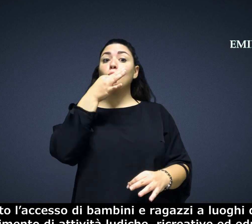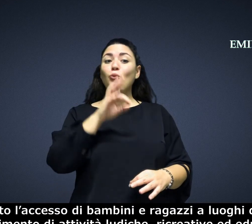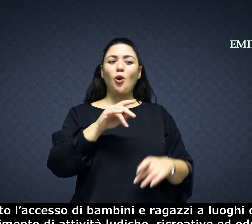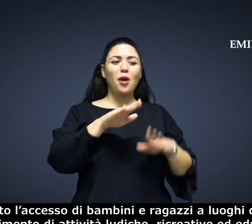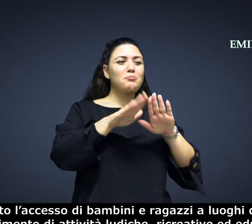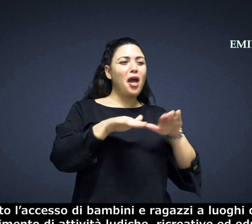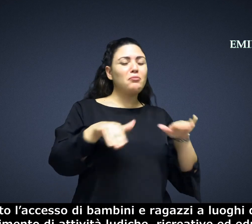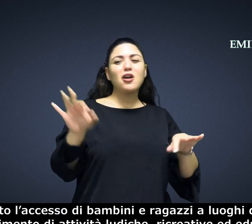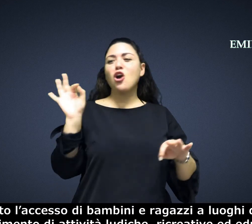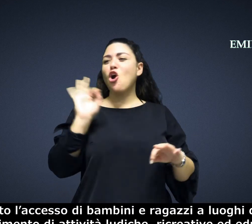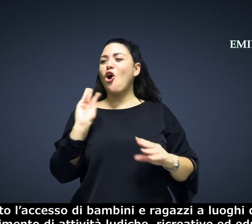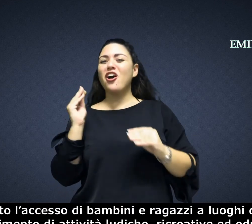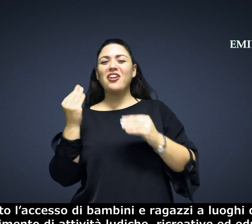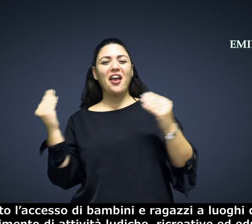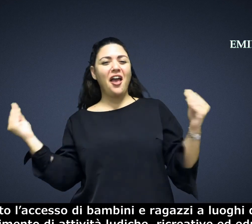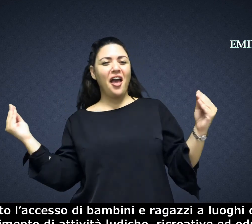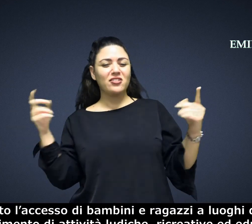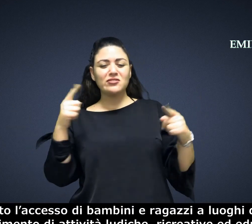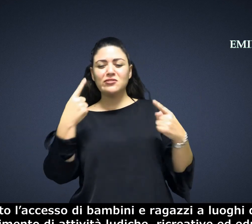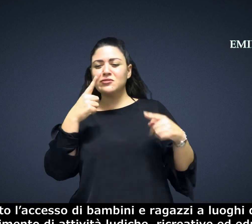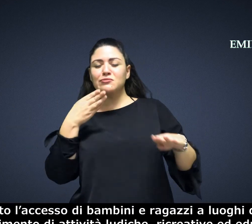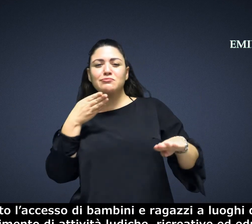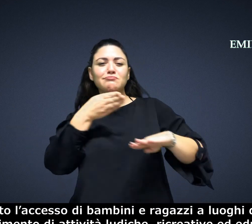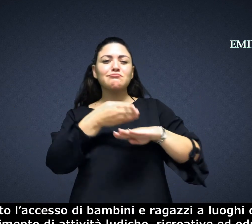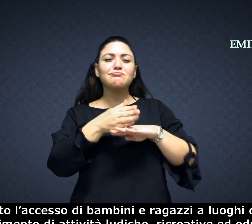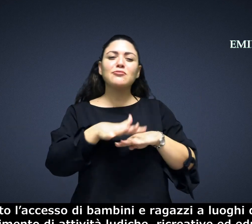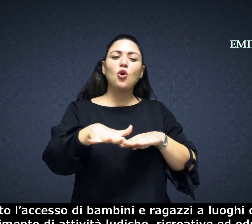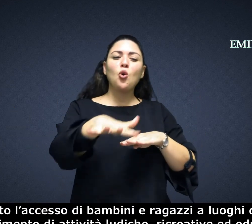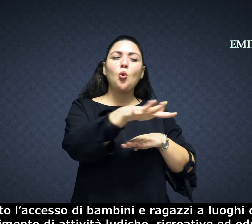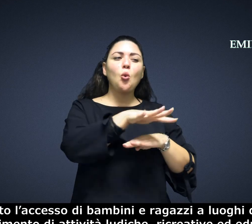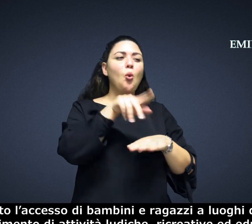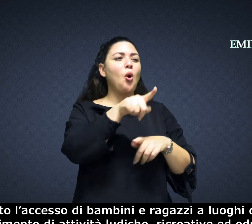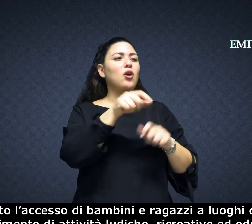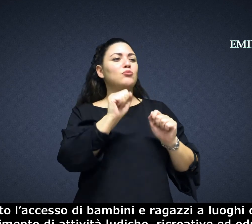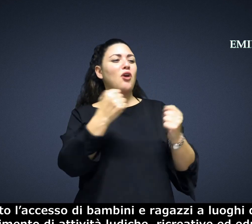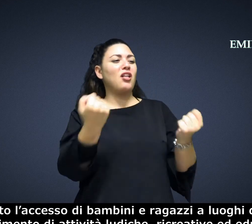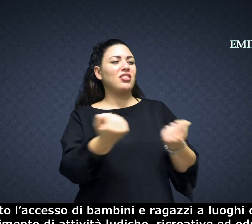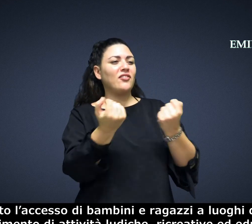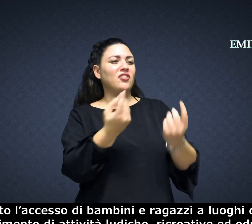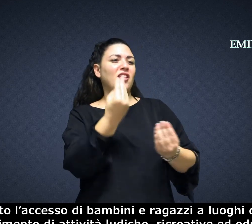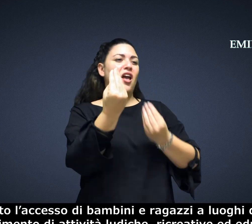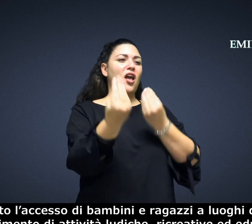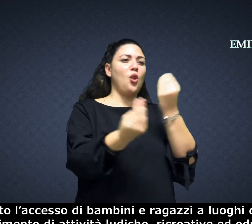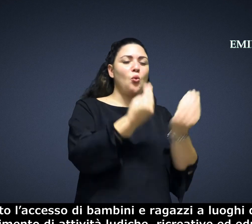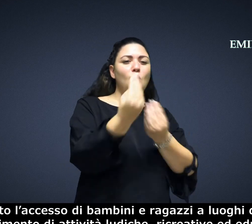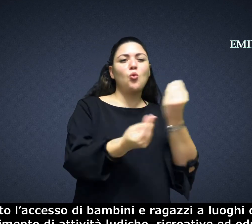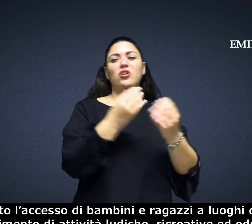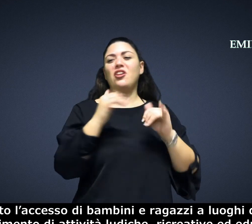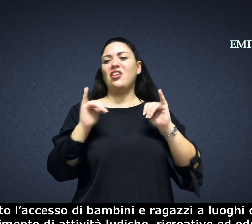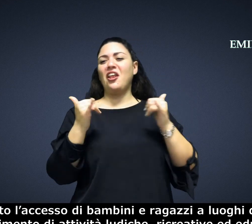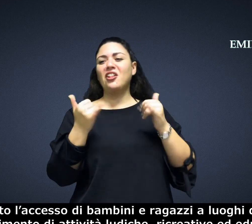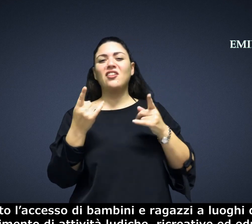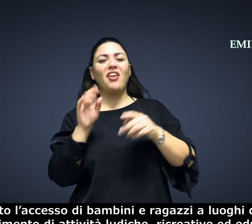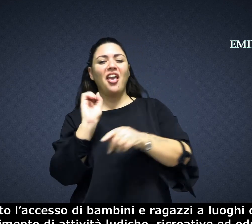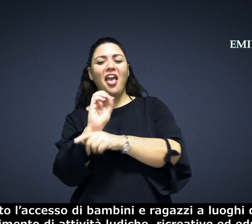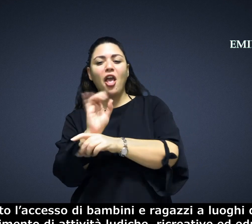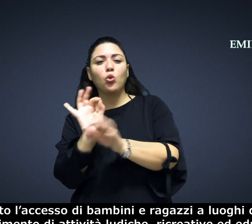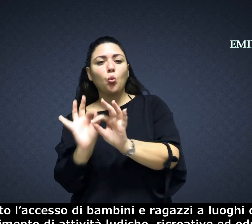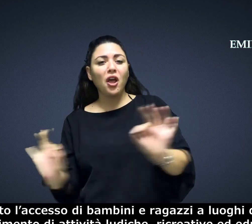e ragazzi a luoghi destinati allo svolgimento di attività ludiche, ricreative ed educative, anche non formali, al chiuso o all'aria aperta,